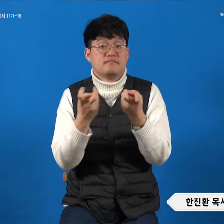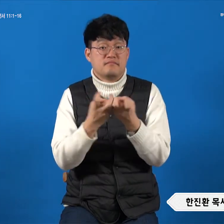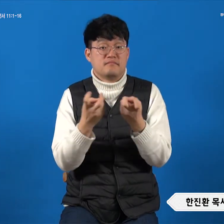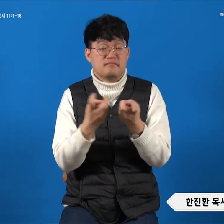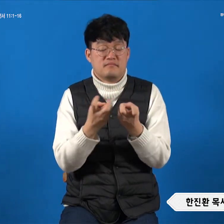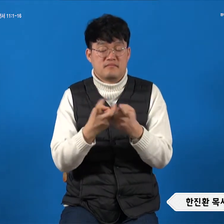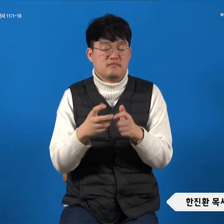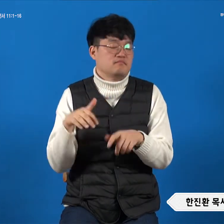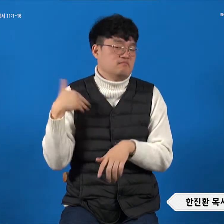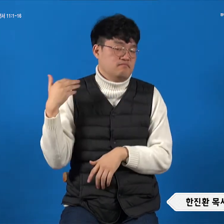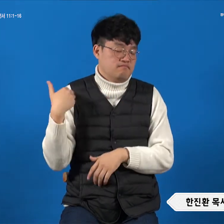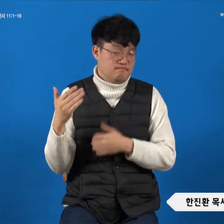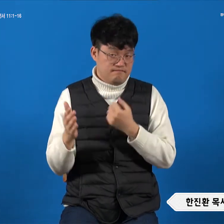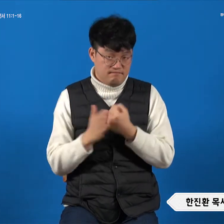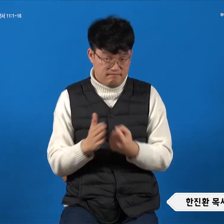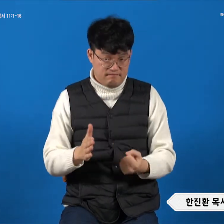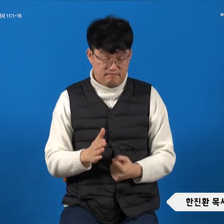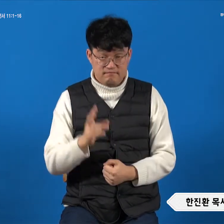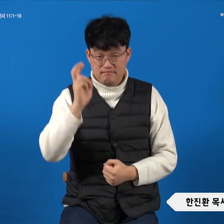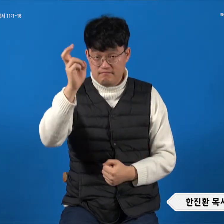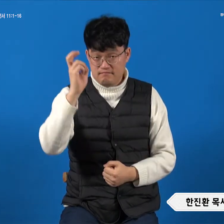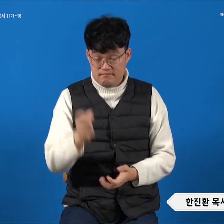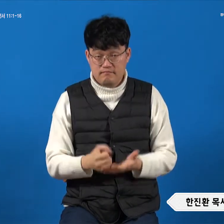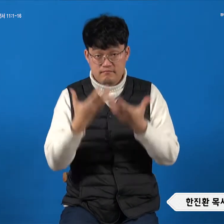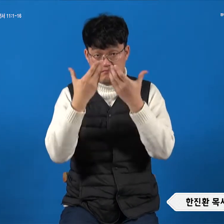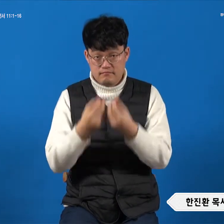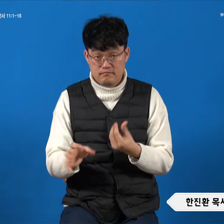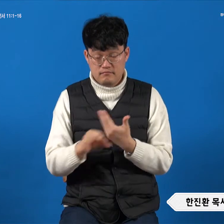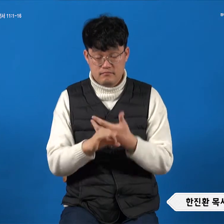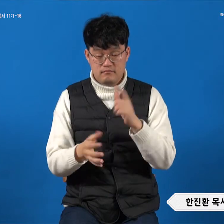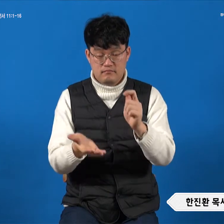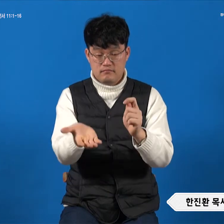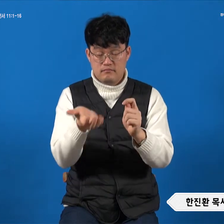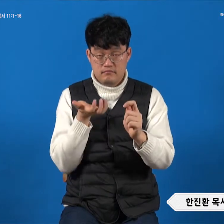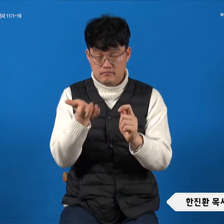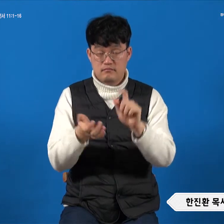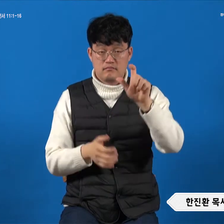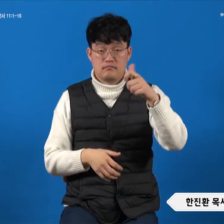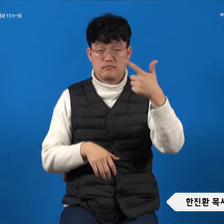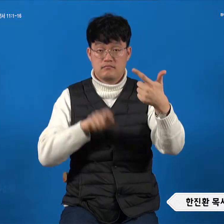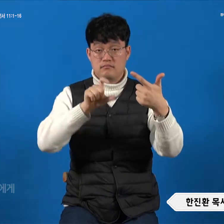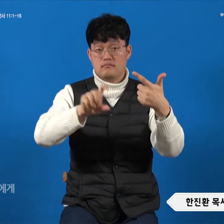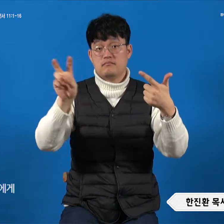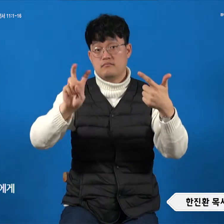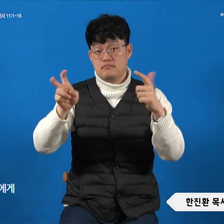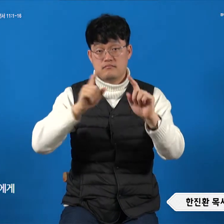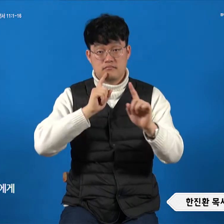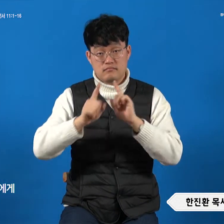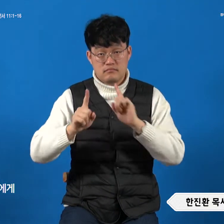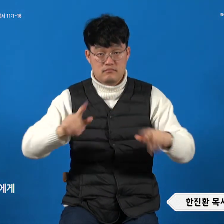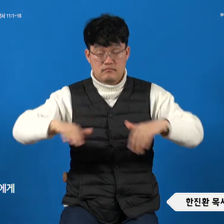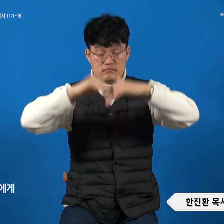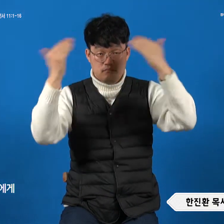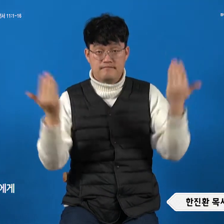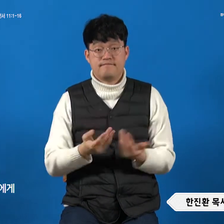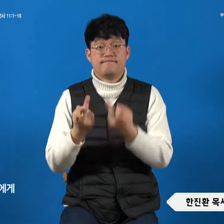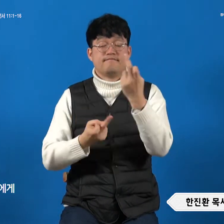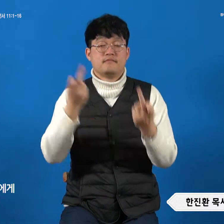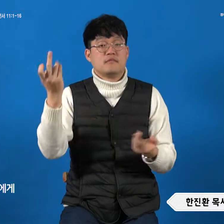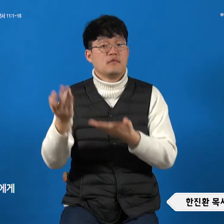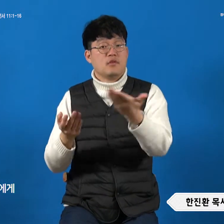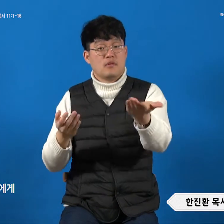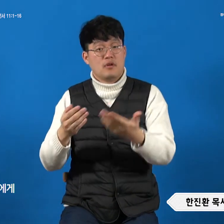해석의 방법을 잘 몰라서 그렇습니다. 예를 들면 고린도전서 16장 20절에 모든 형제도